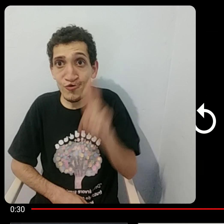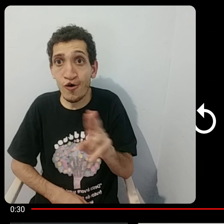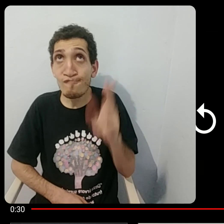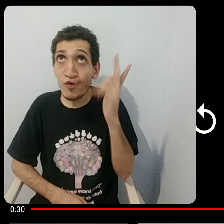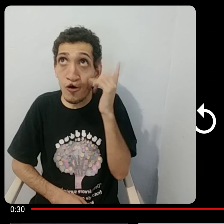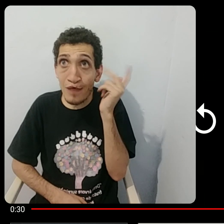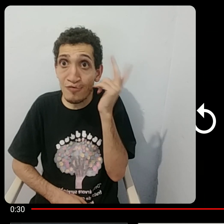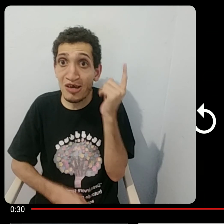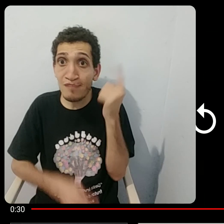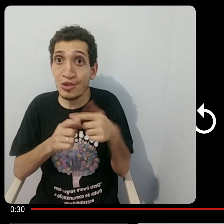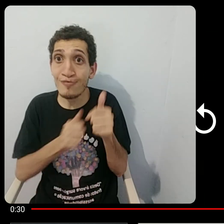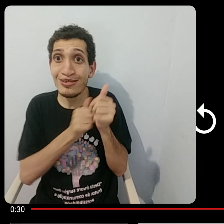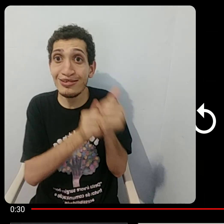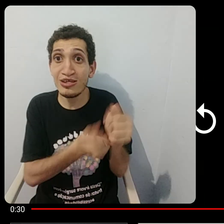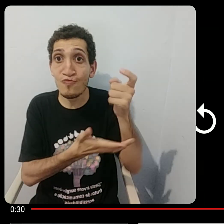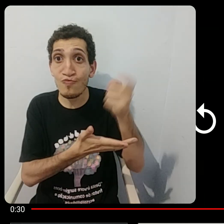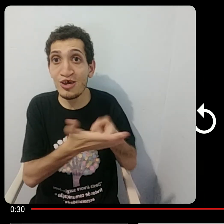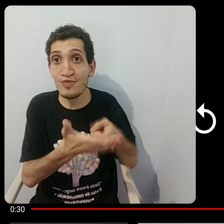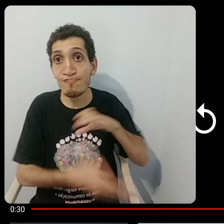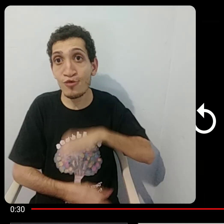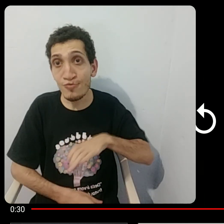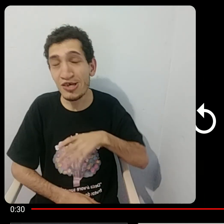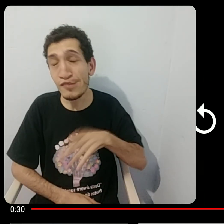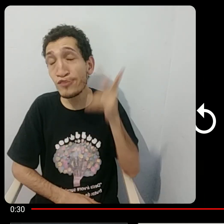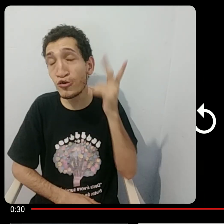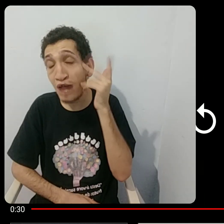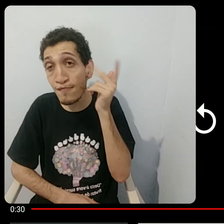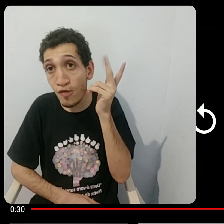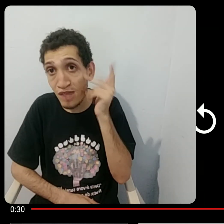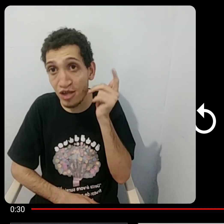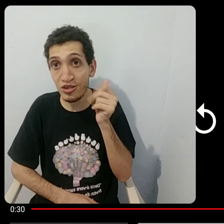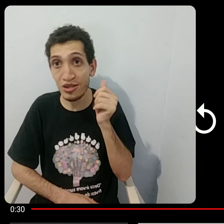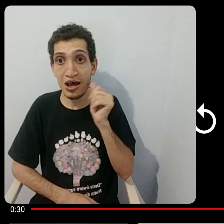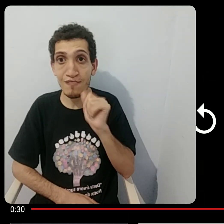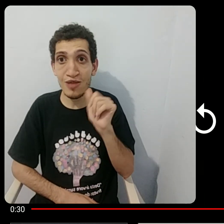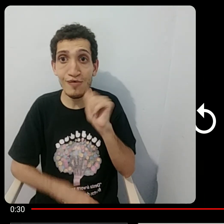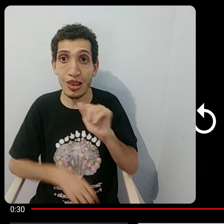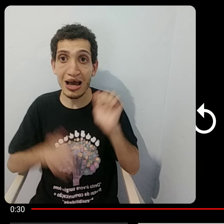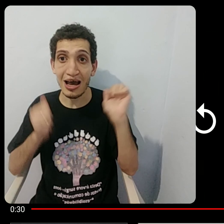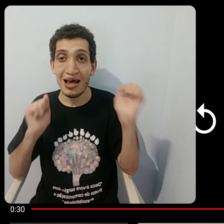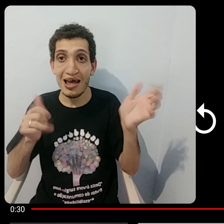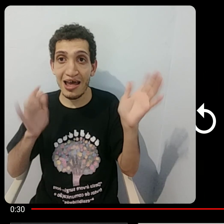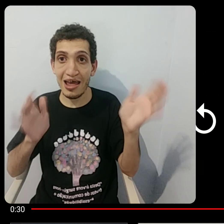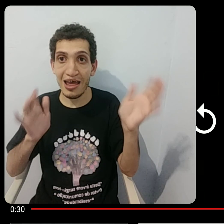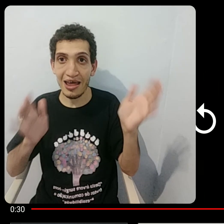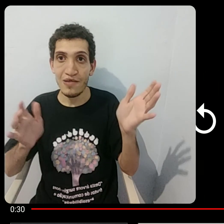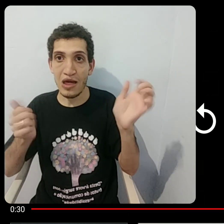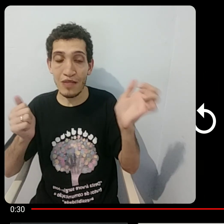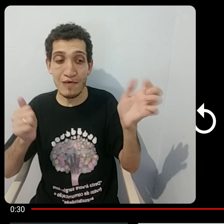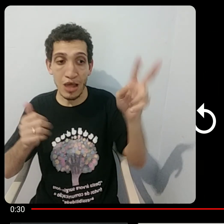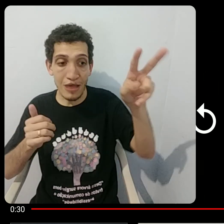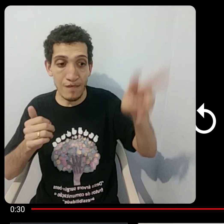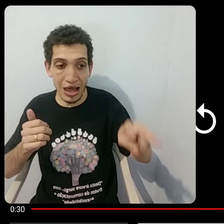Usou, provavelmente, porque estava seguindo um texto em português. Provavelmente, quando ela, ela estava